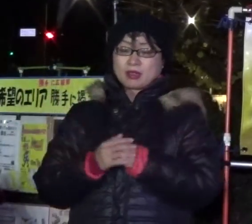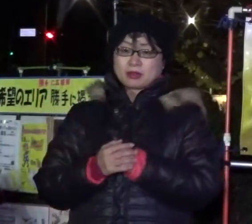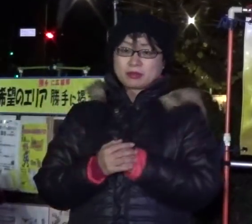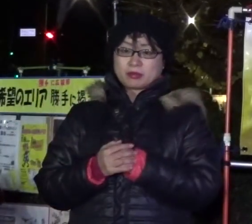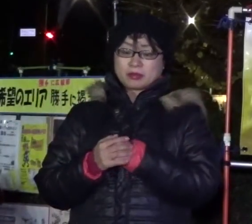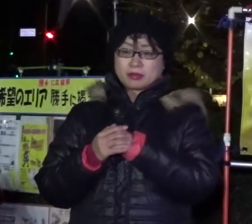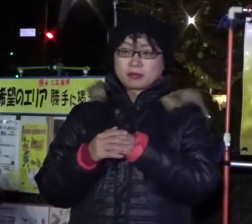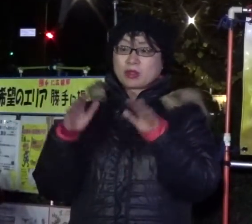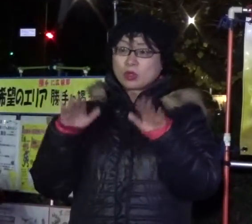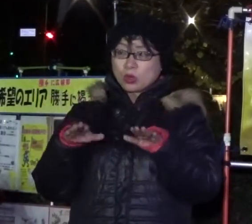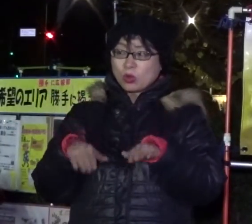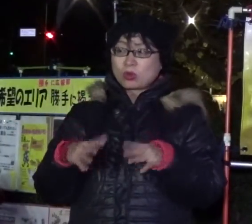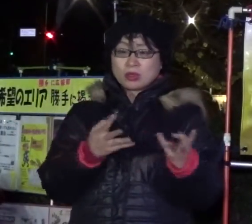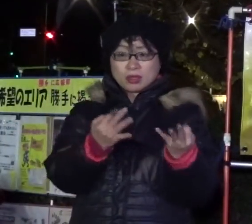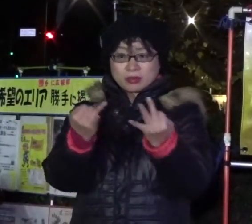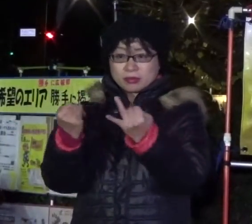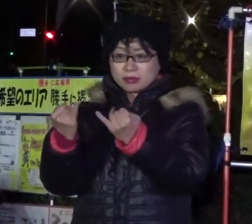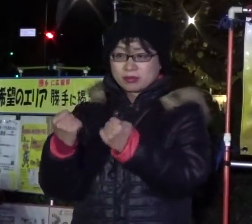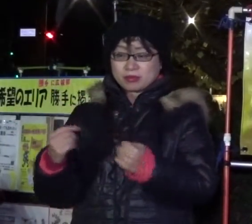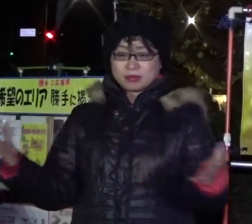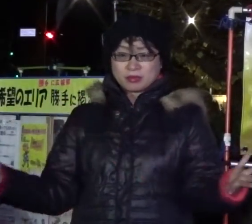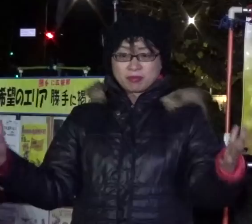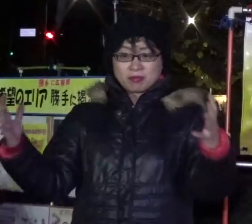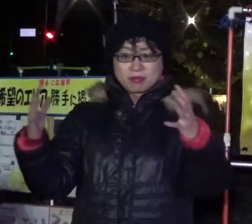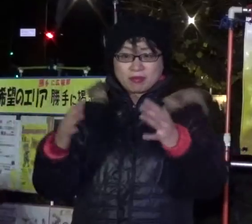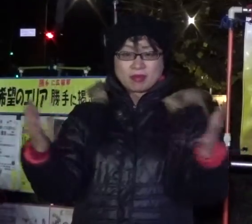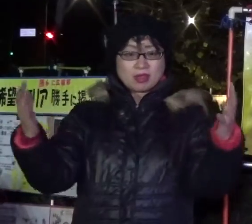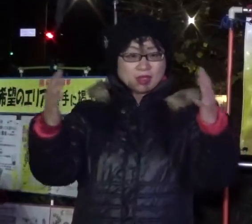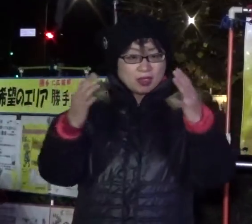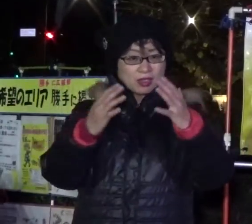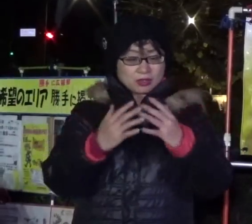。でも今日ここに来たらこれだけ多くの人がいるじゃないですか。